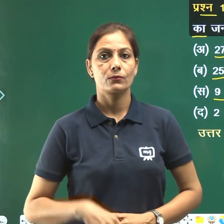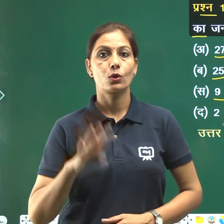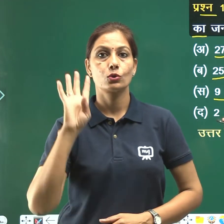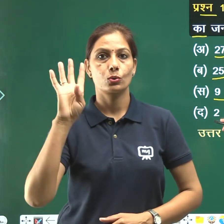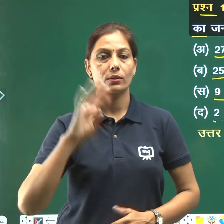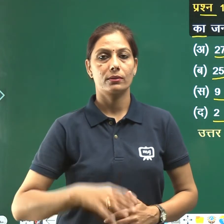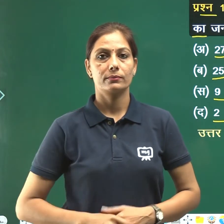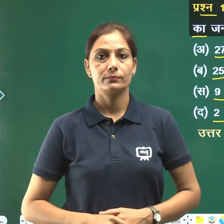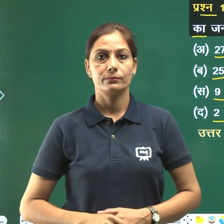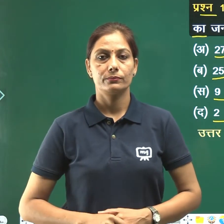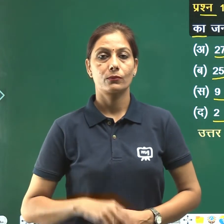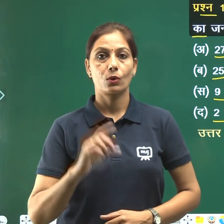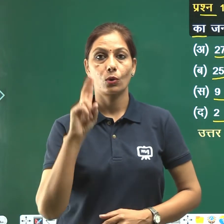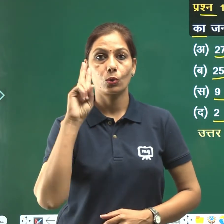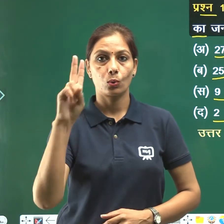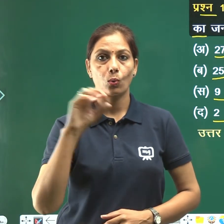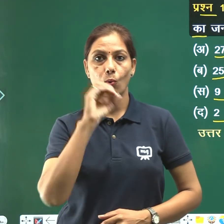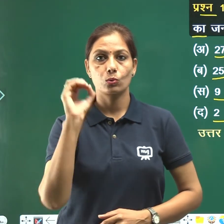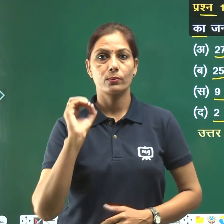चौथा 2 अक्टूबर